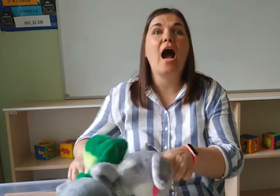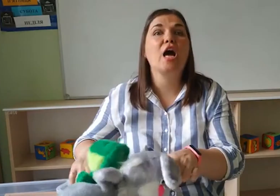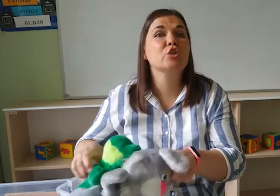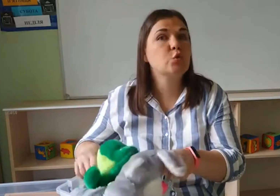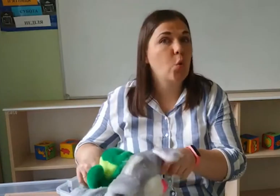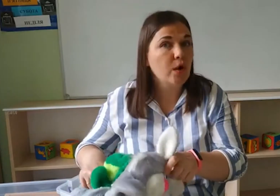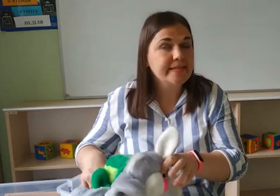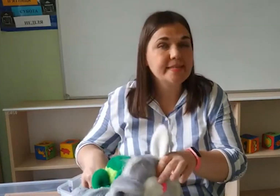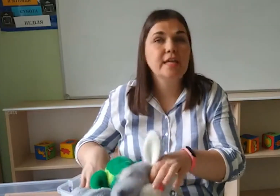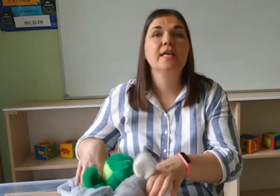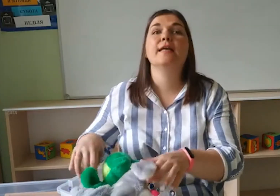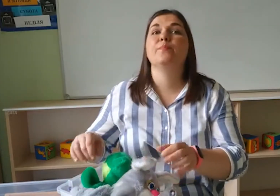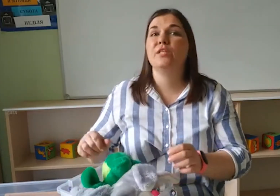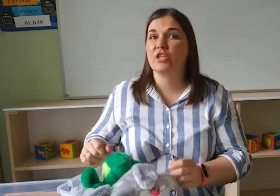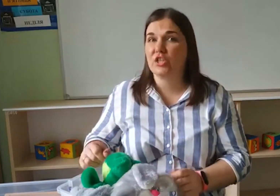Аж ось